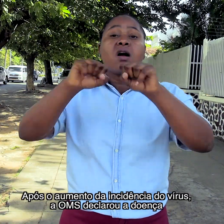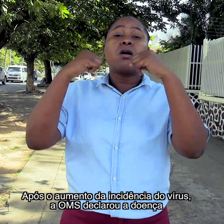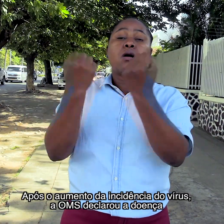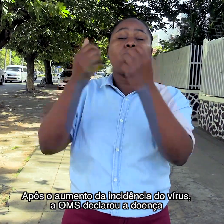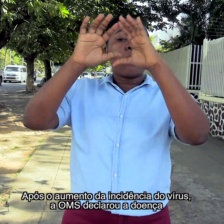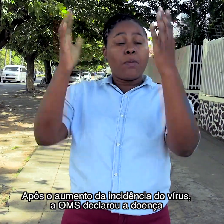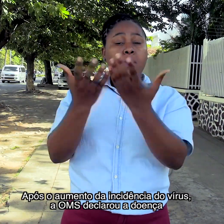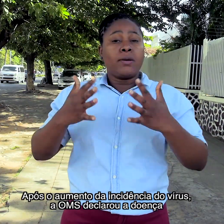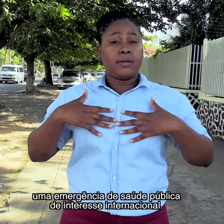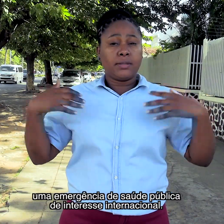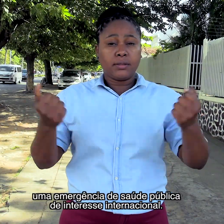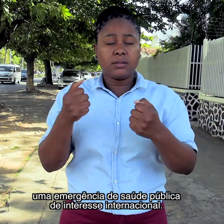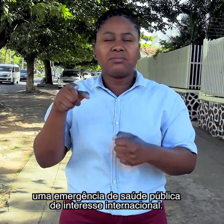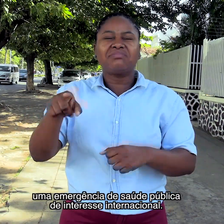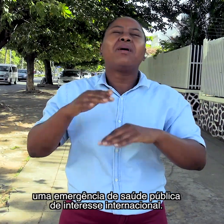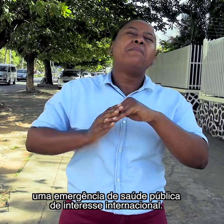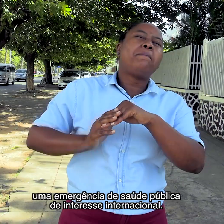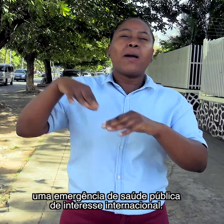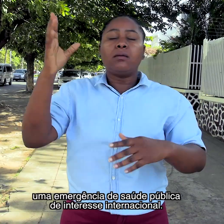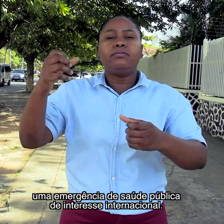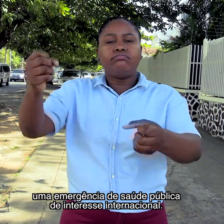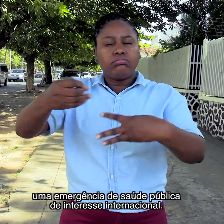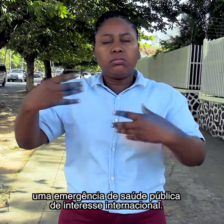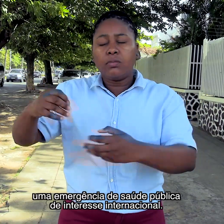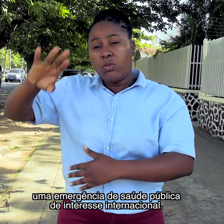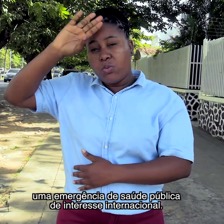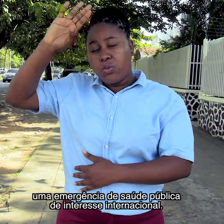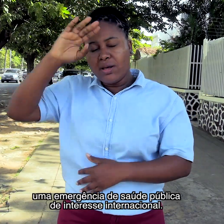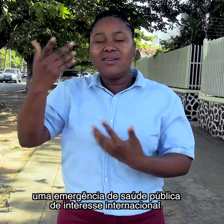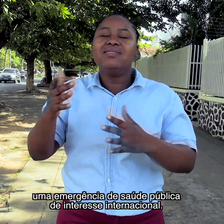declarou à doença uma emergência de saúde pública de interesse internacional.